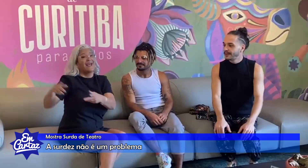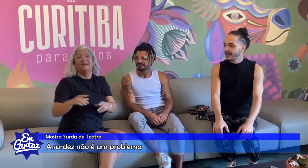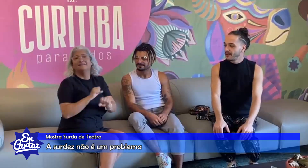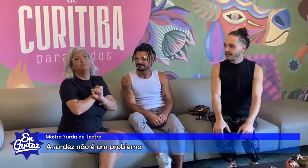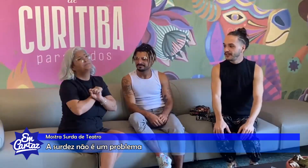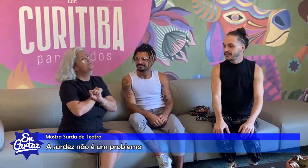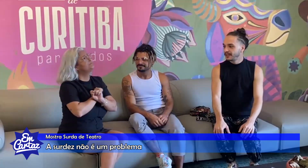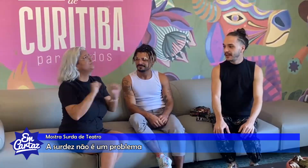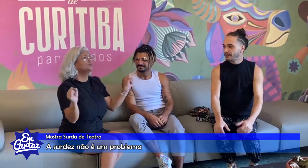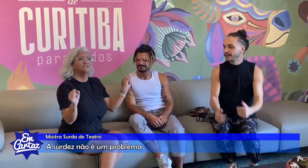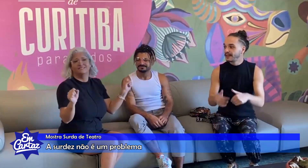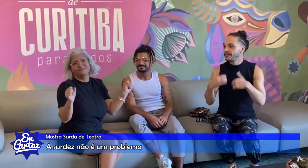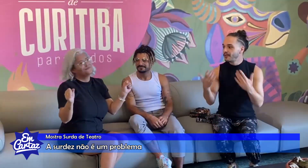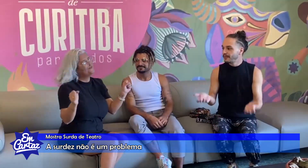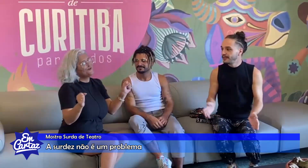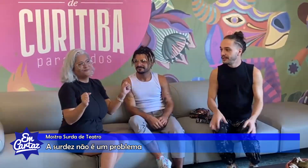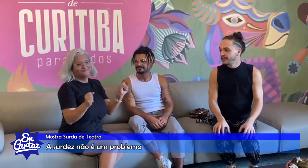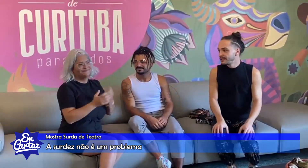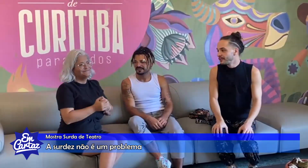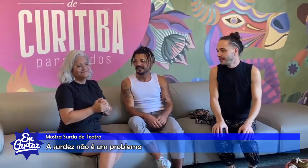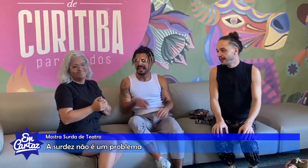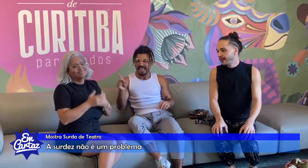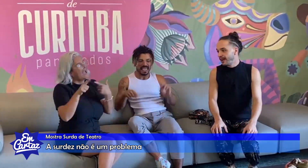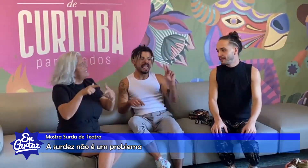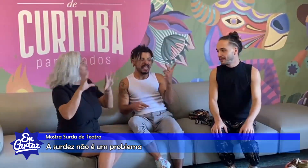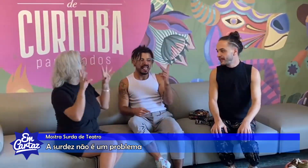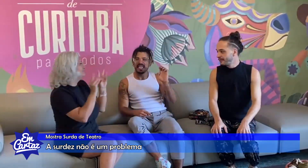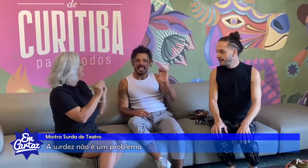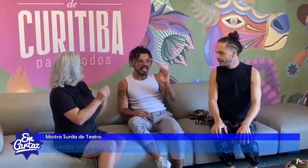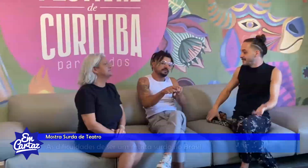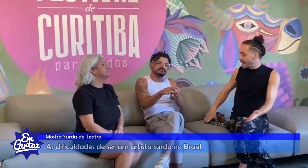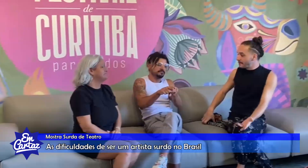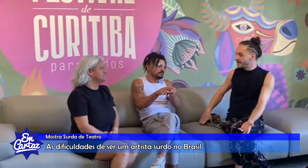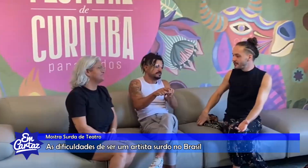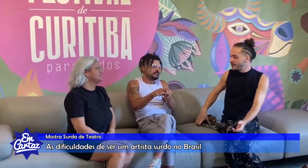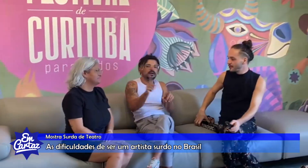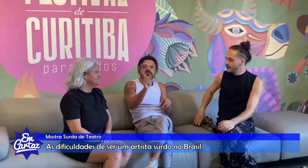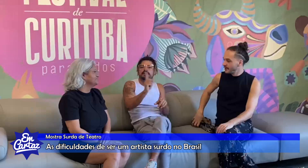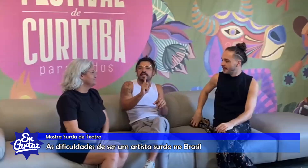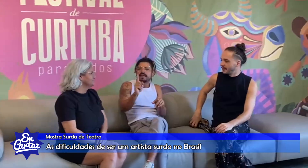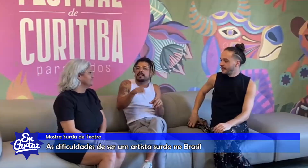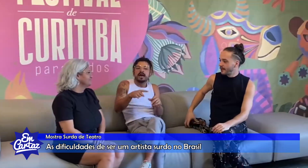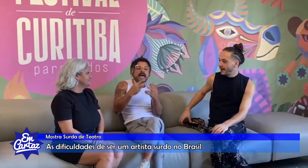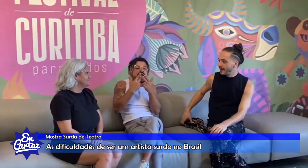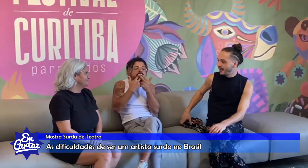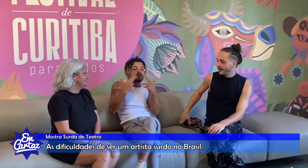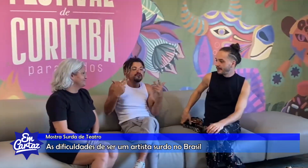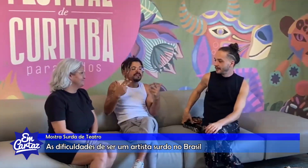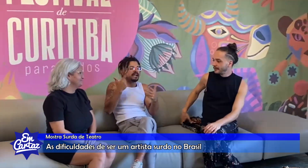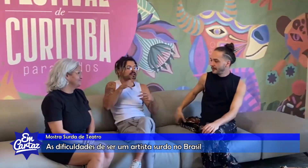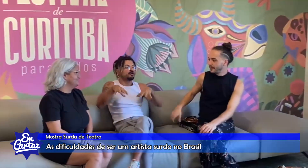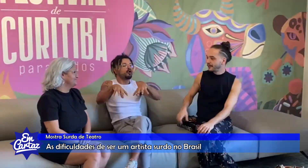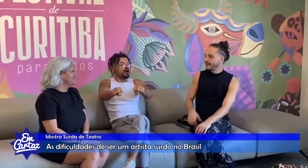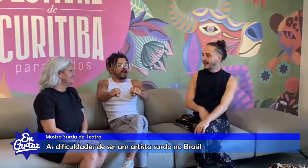ideia ouvinte, né? Um padrão ouvinte. E isso é impossível. Sempre existiu, não é uma